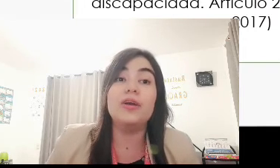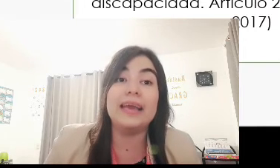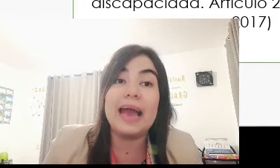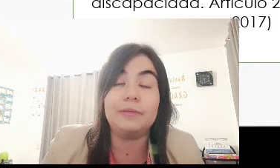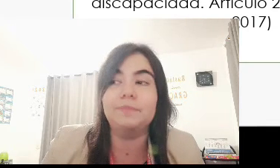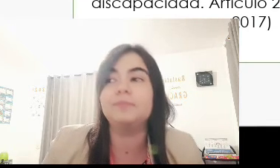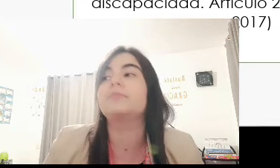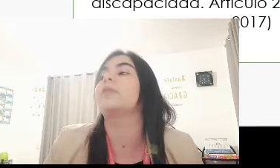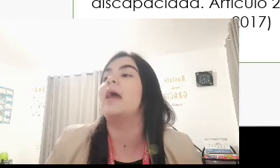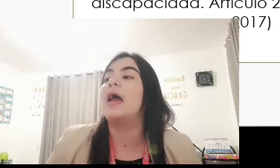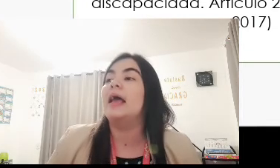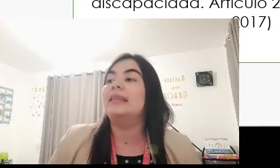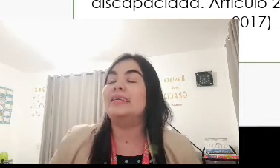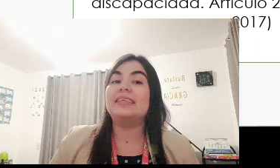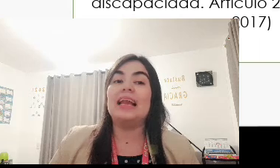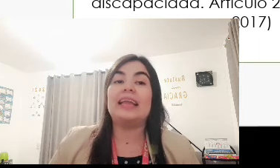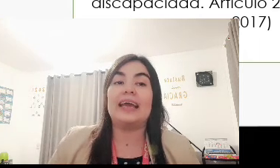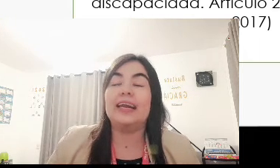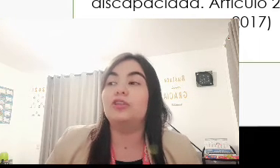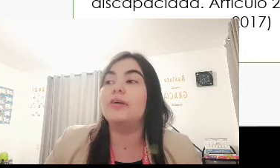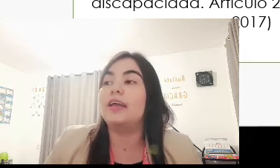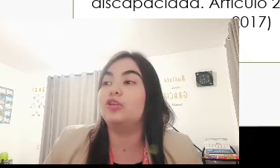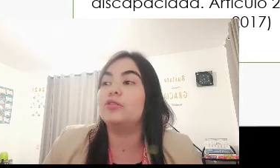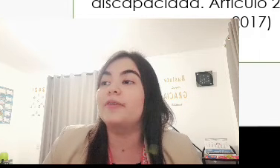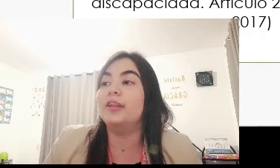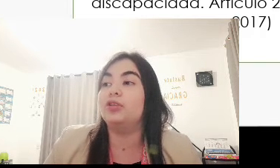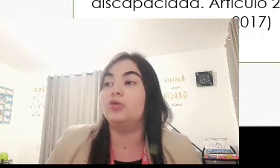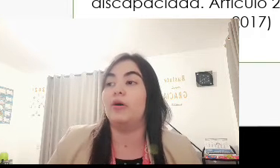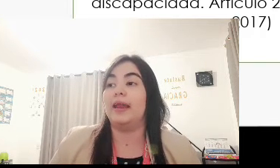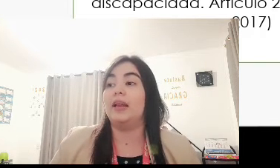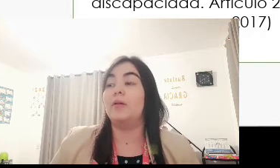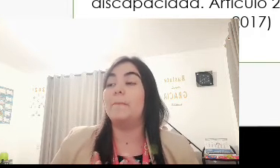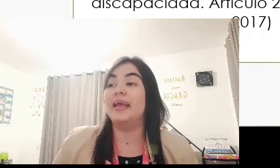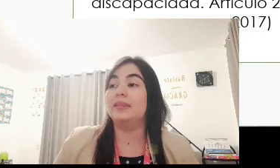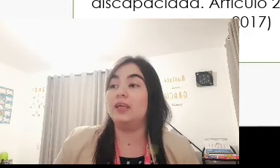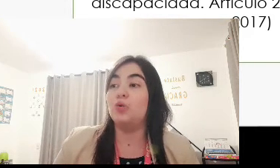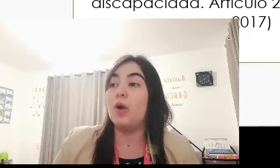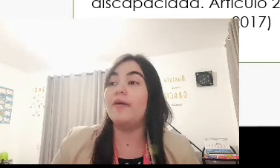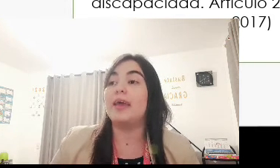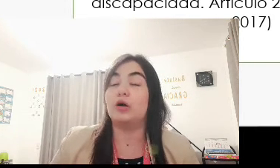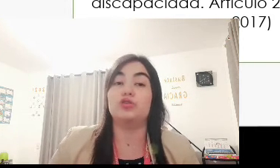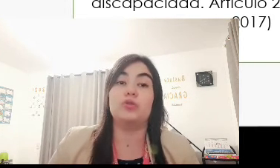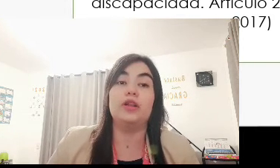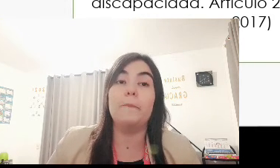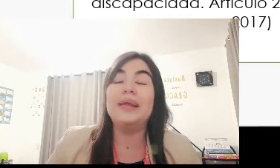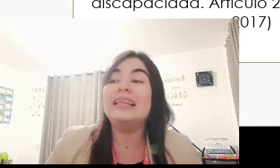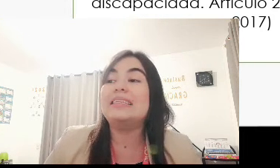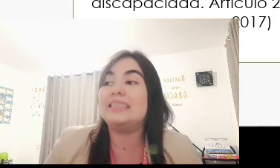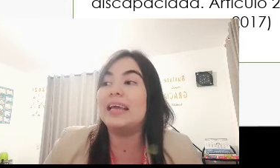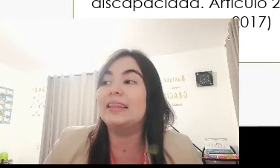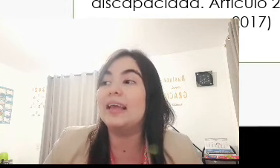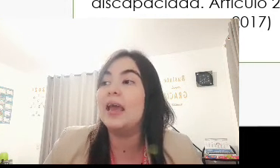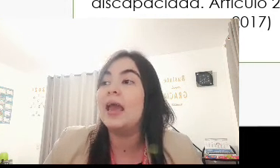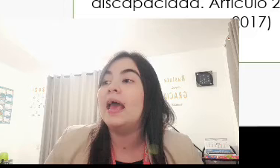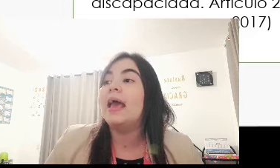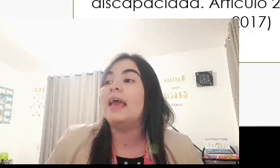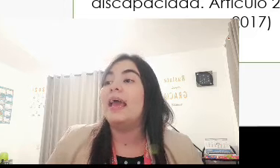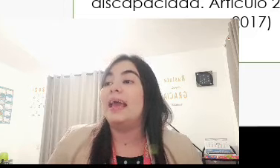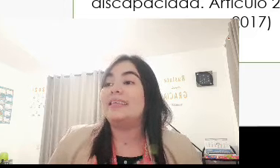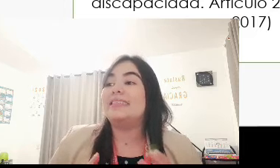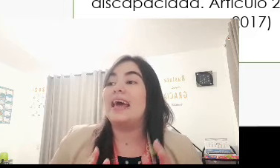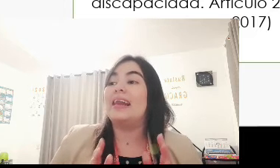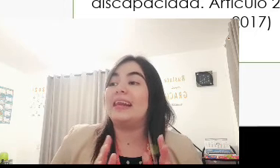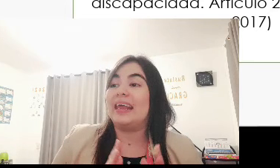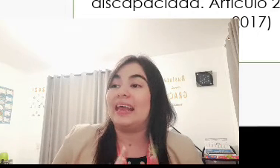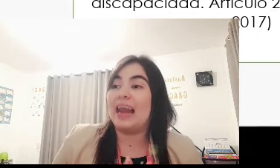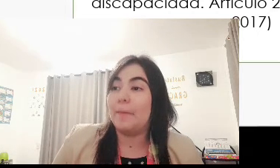El marco legal. Dice el decreto 1421 del 29 de agosto del